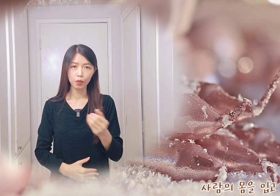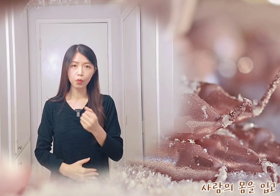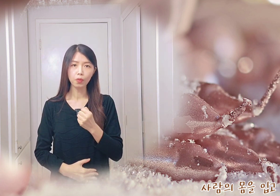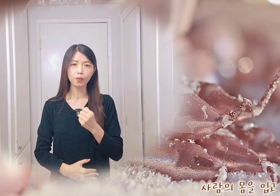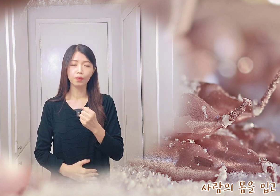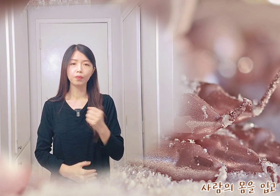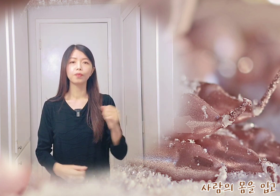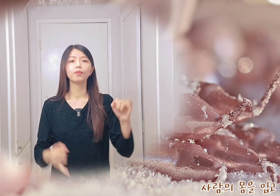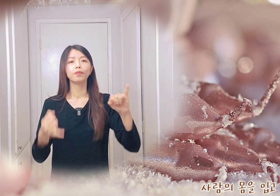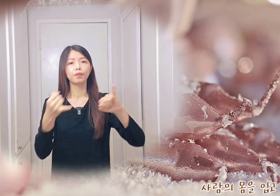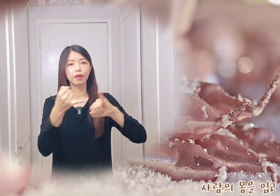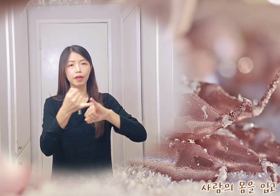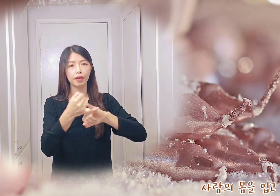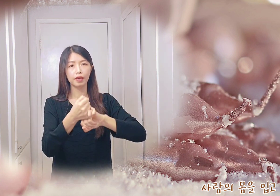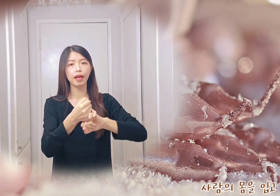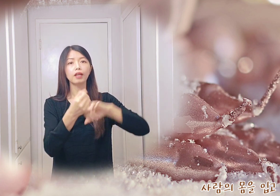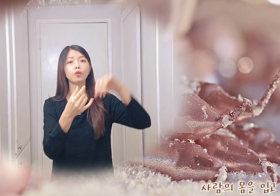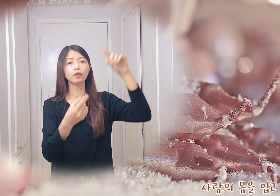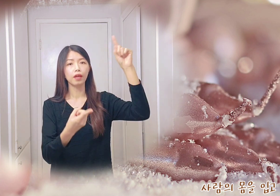입고